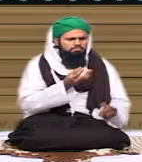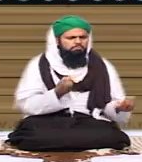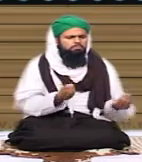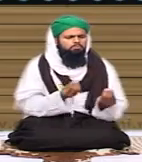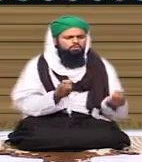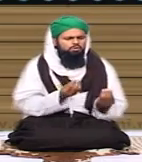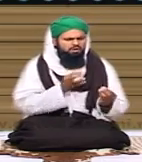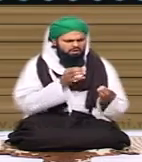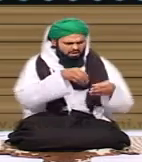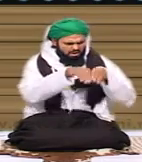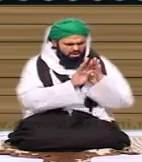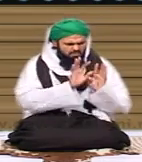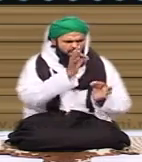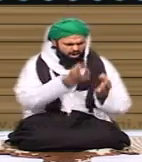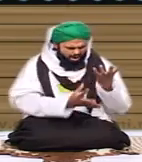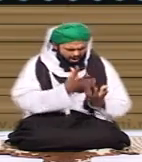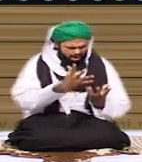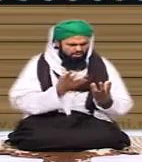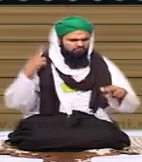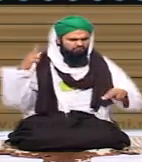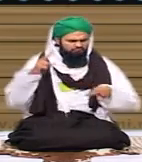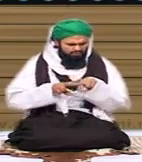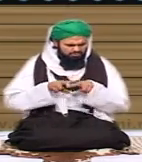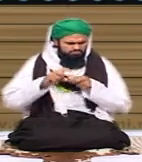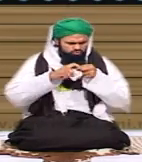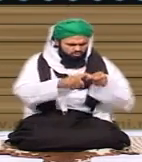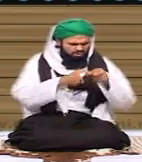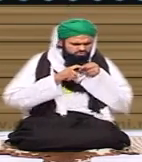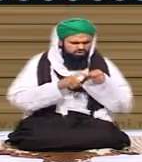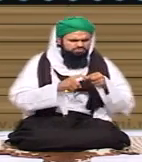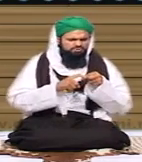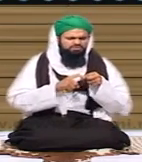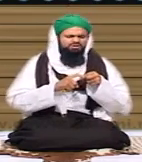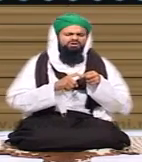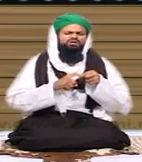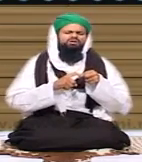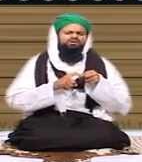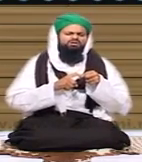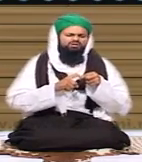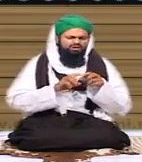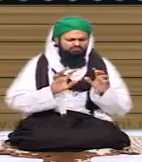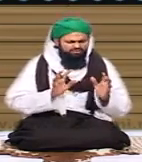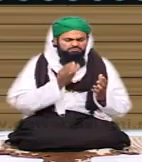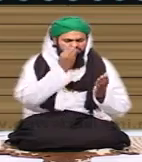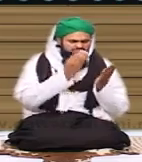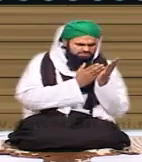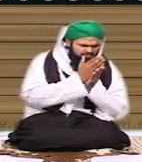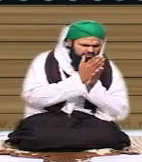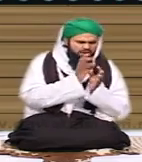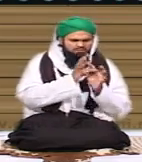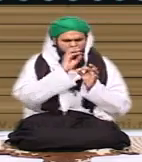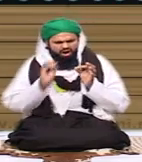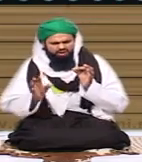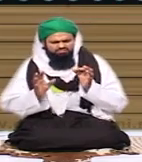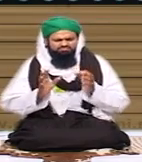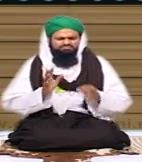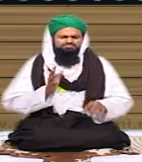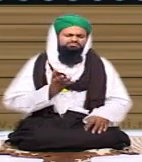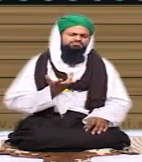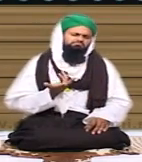है कि ये क्या कि ये आग लगती है, और नकीरें आते हैं, सवाल जवाब होते हैं, किसी के लिए जन्नत का बाग, किसी के लिए जहन्नम का